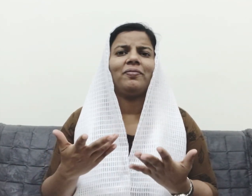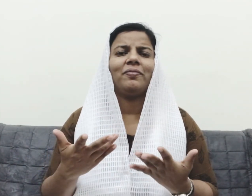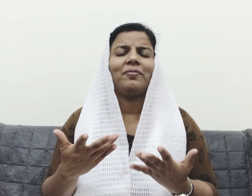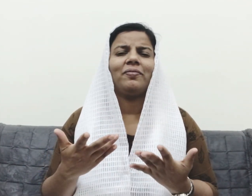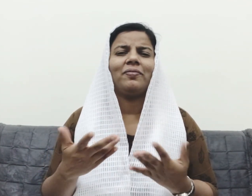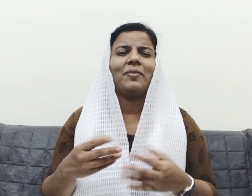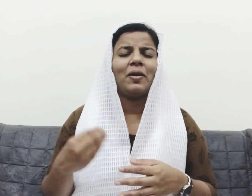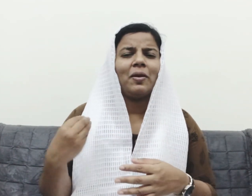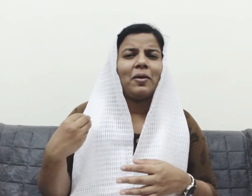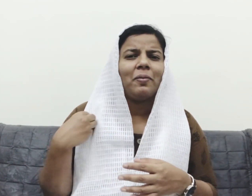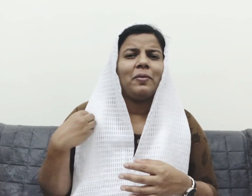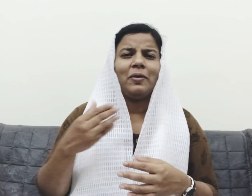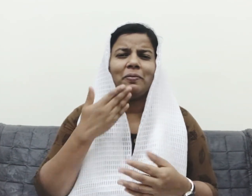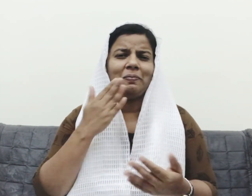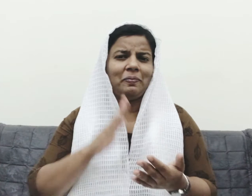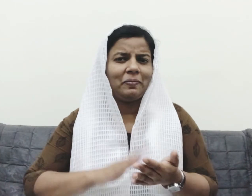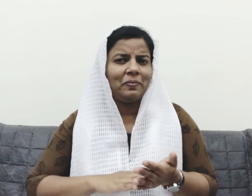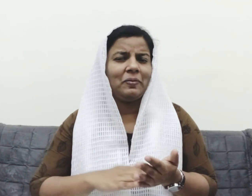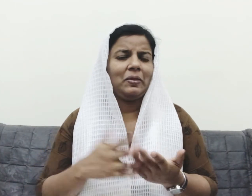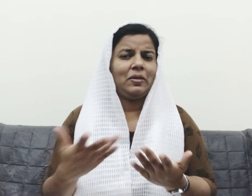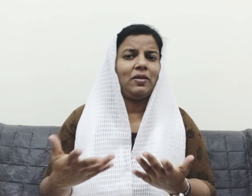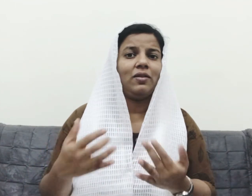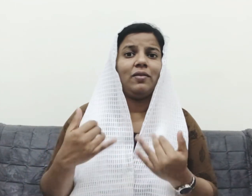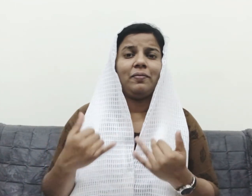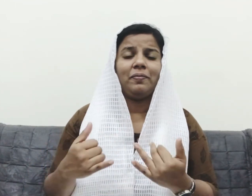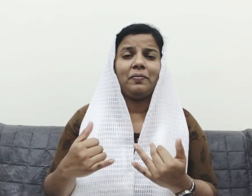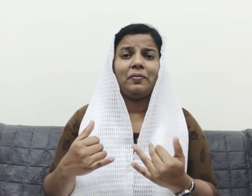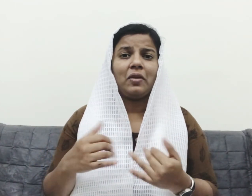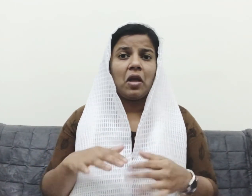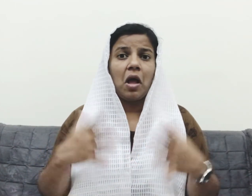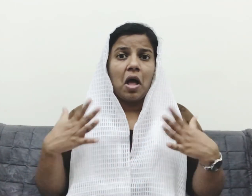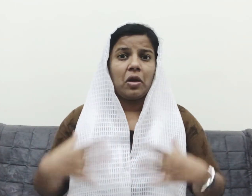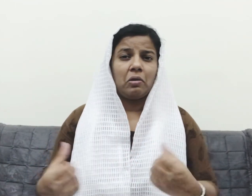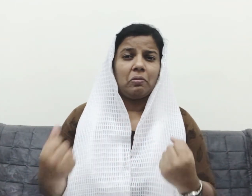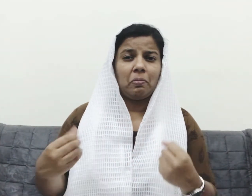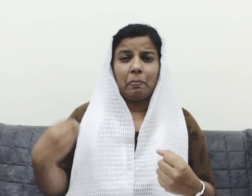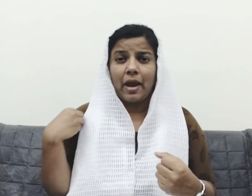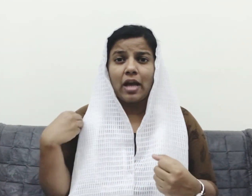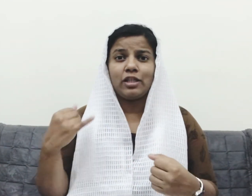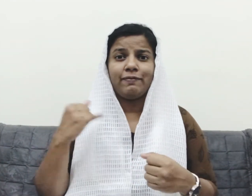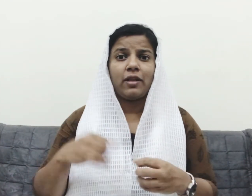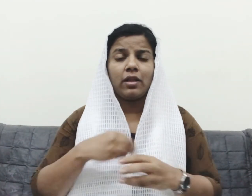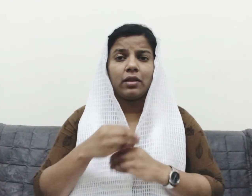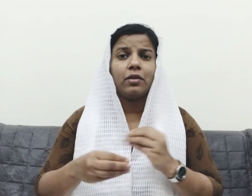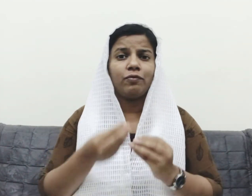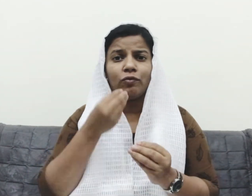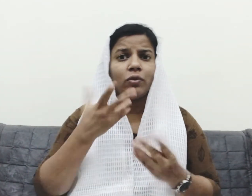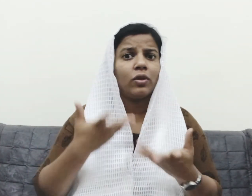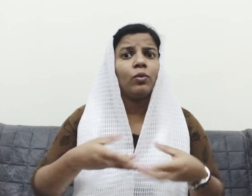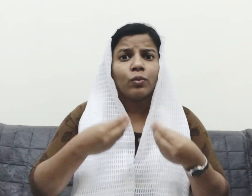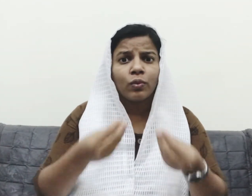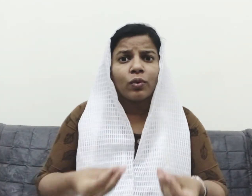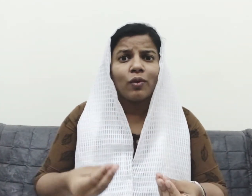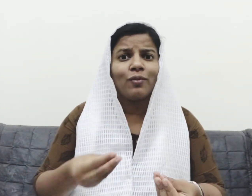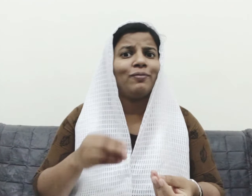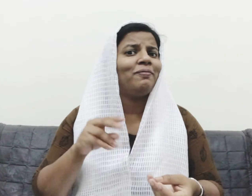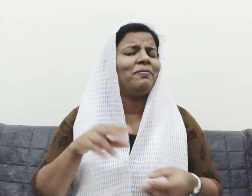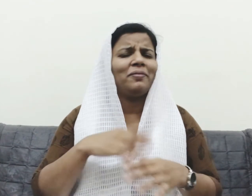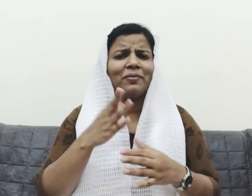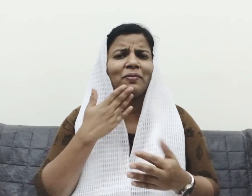അവർക്ക് ദോഷം വരുന്നതോ, അവർക്ക് ആരോഗ്യ പ്രശ്നം വരുന്നതോ, അല്ലെങ്കിൽ അവർക്ക് ഏതെങ്കിലും രീതിയിൽ ദോഷം വരുന്ന